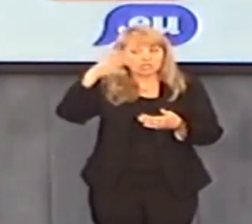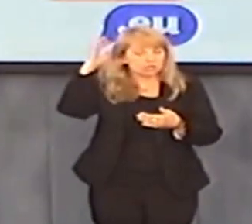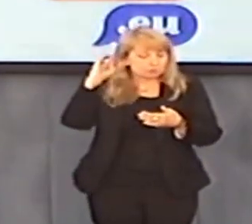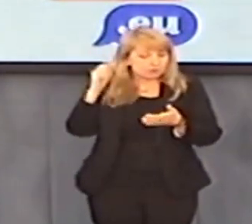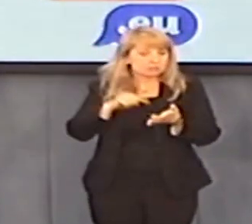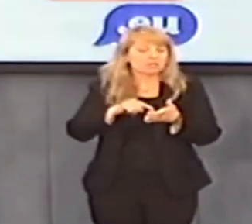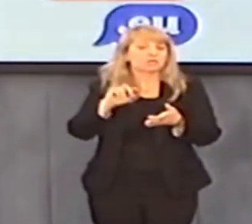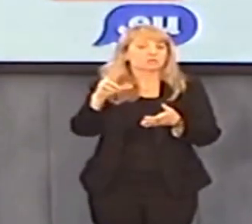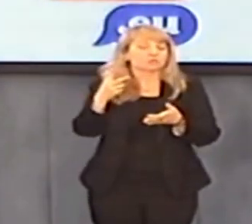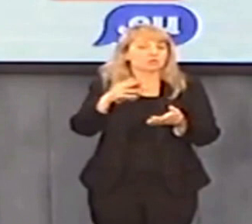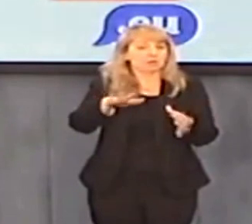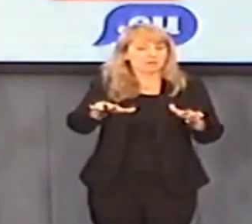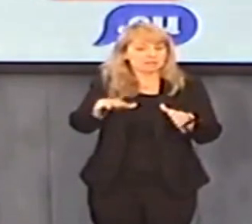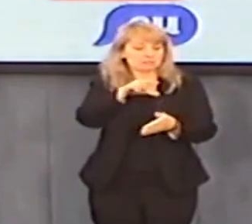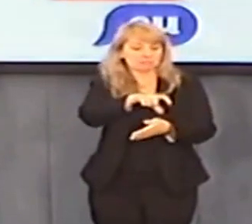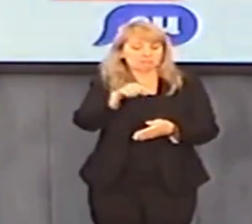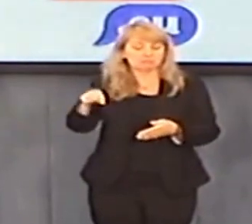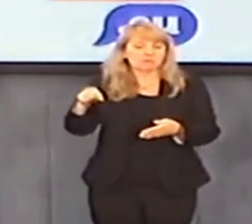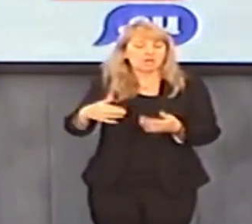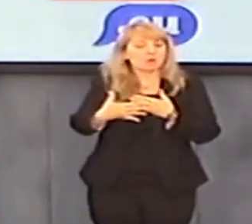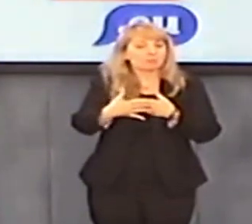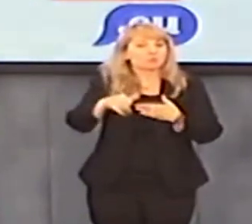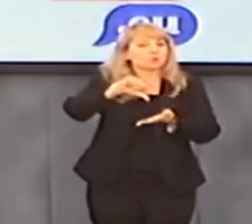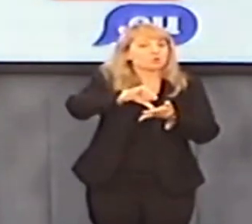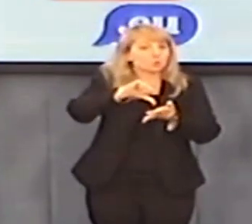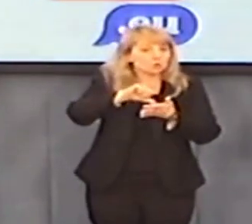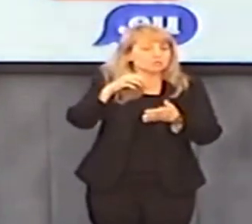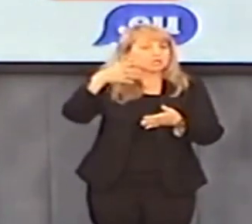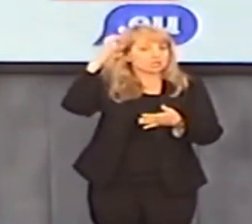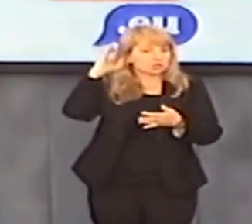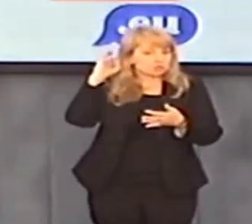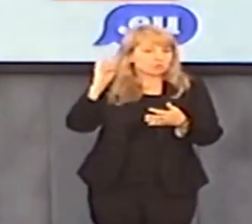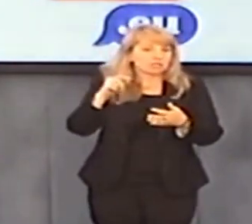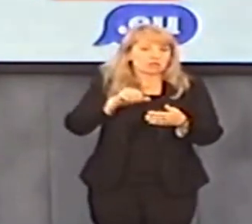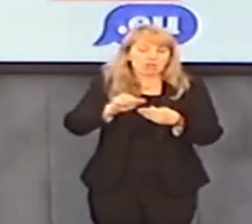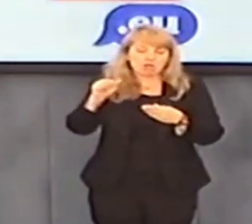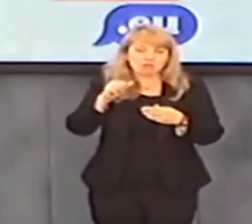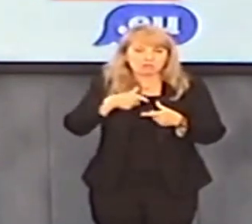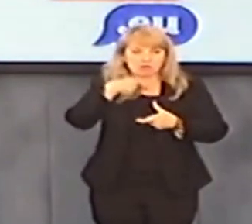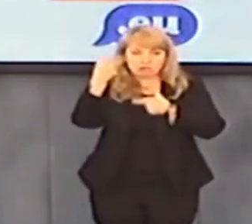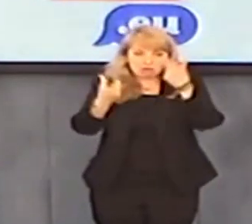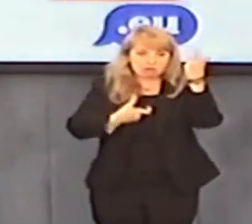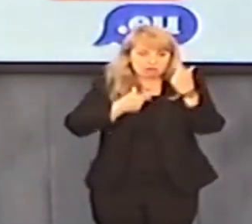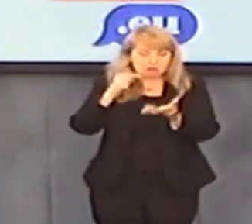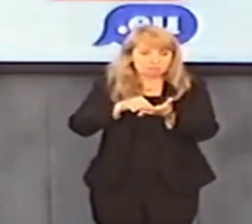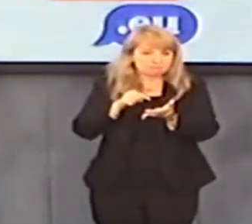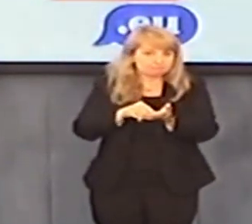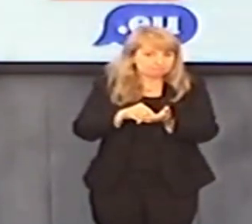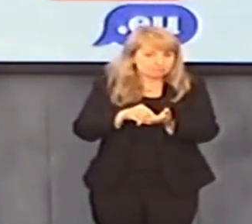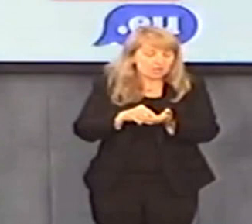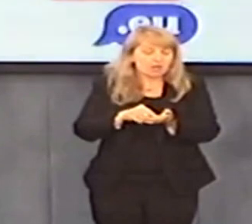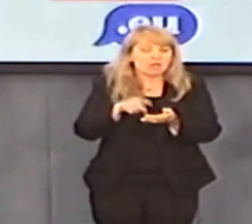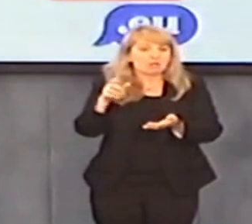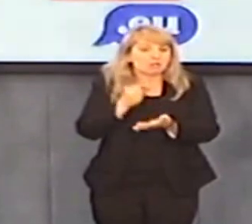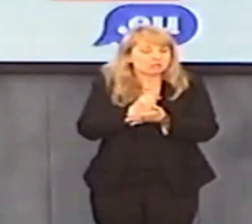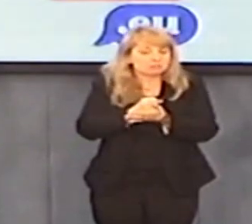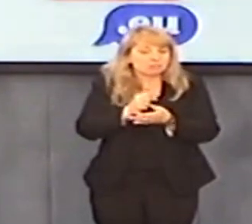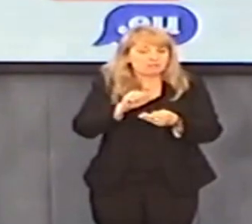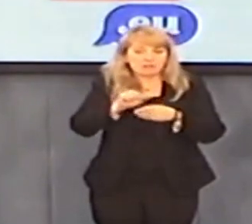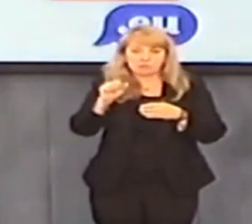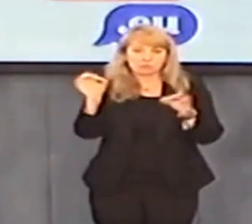w tych trzech parafiach wokół Madrytu wrze. Z każdą chwilą ta sprawa staje się coraz głośniejsza.